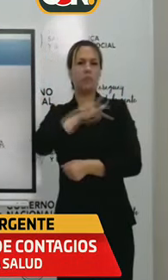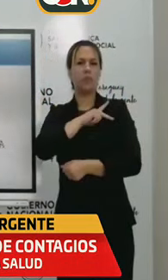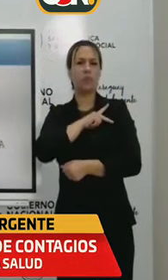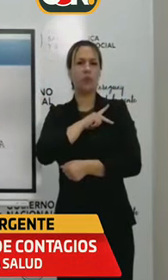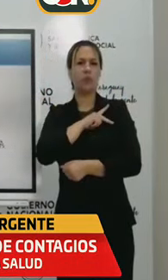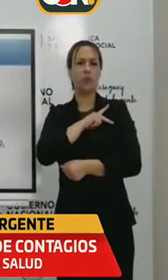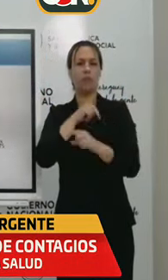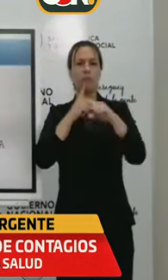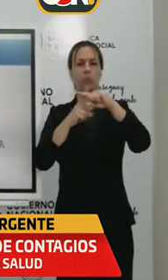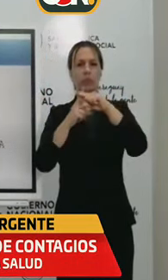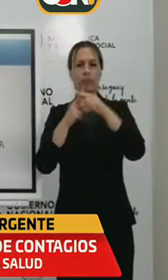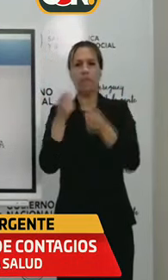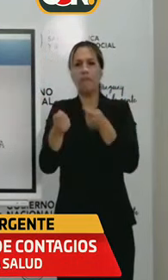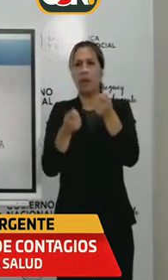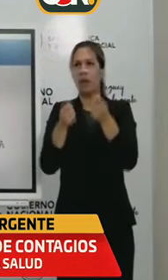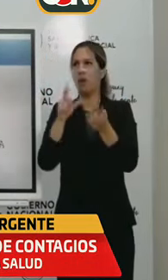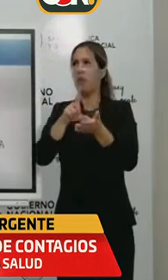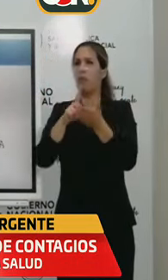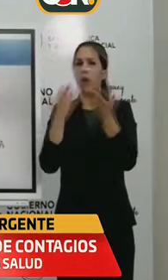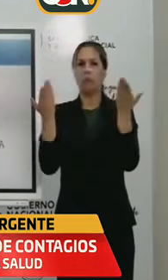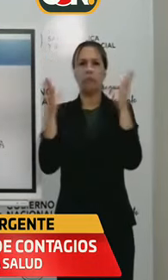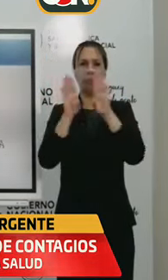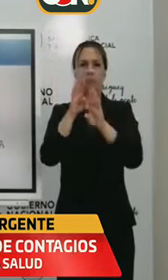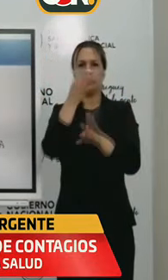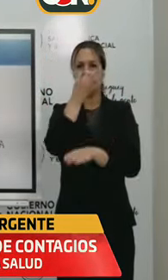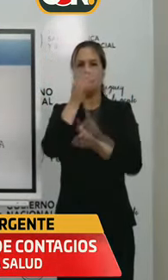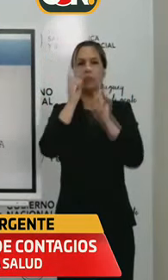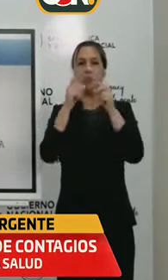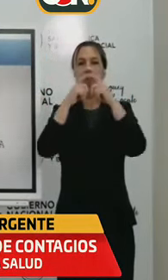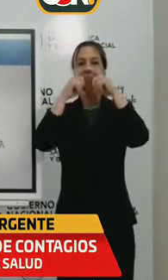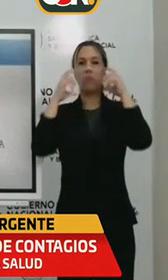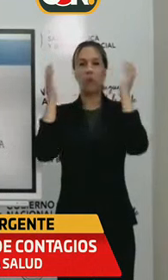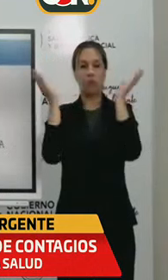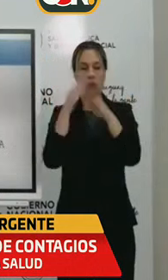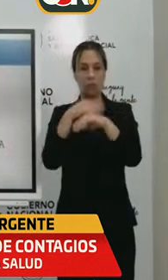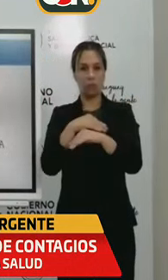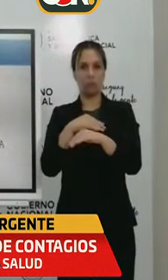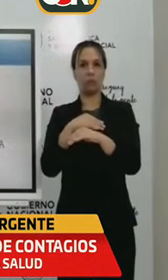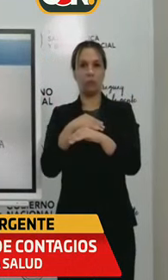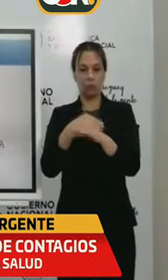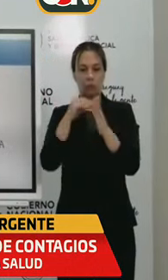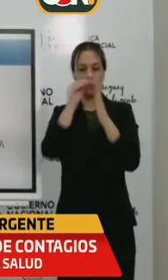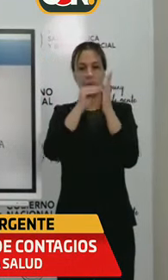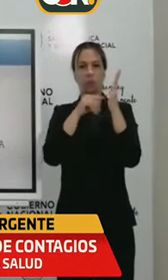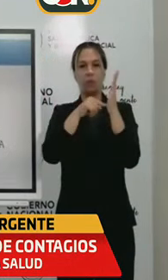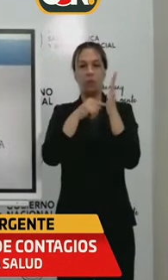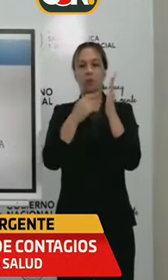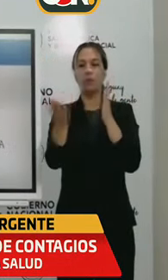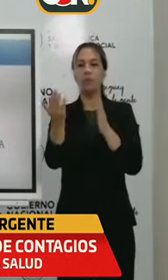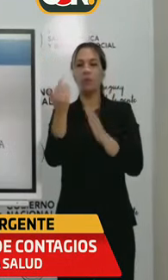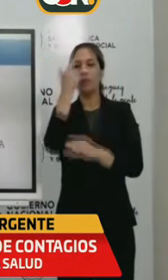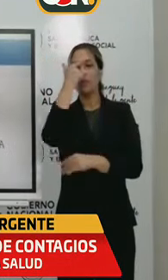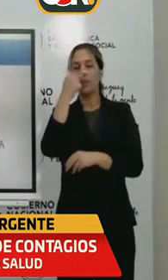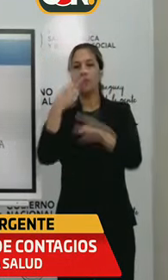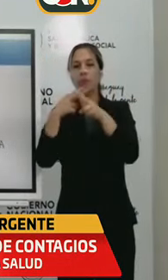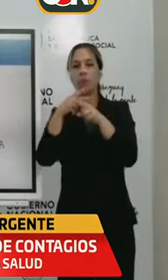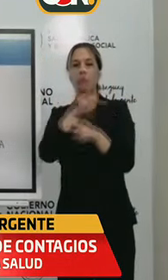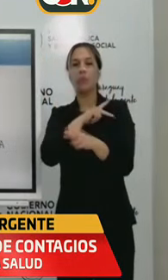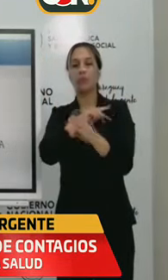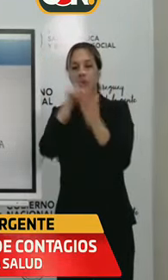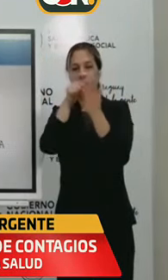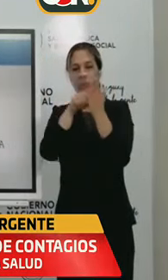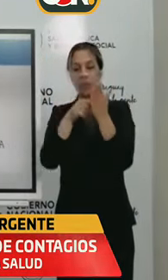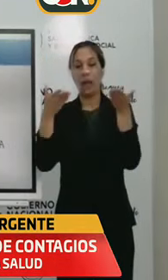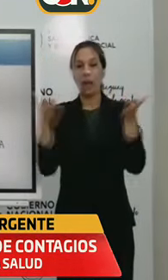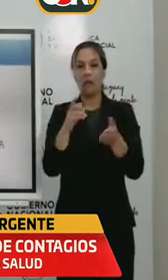y estuvieron bailando y el lugar era cerrado y nadie usó tapabocas, ¿verdad? Entonces, te pedimos por favor que te hagas el test, más que